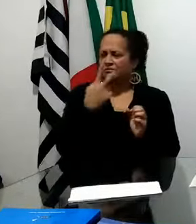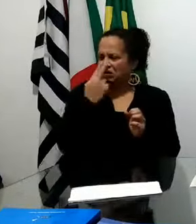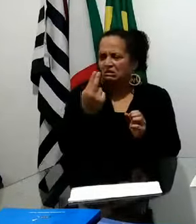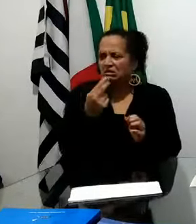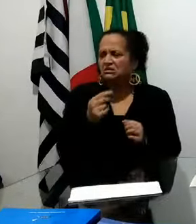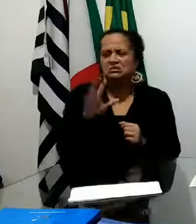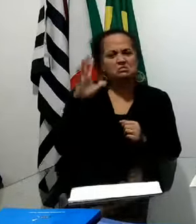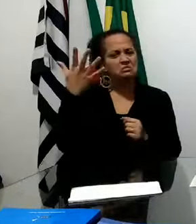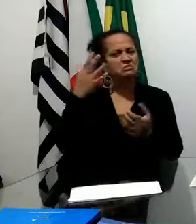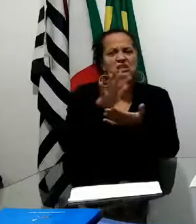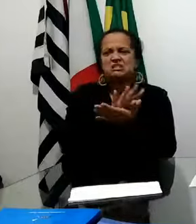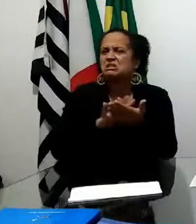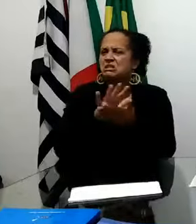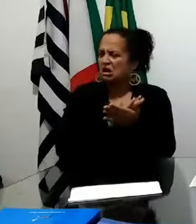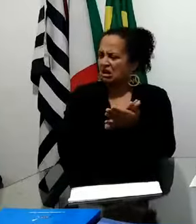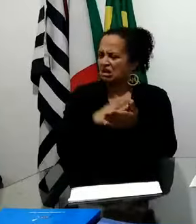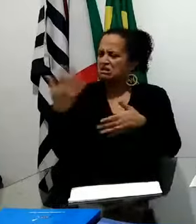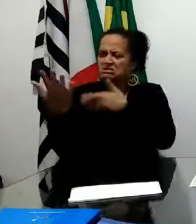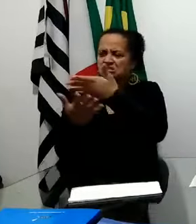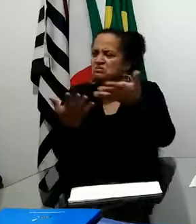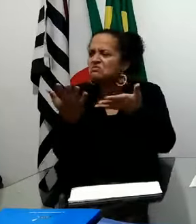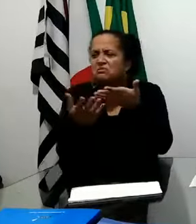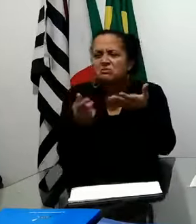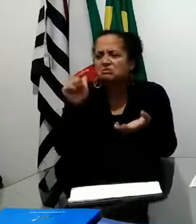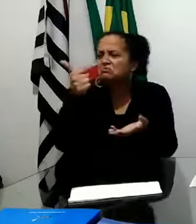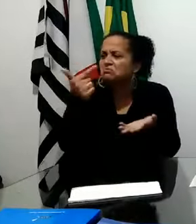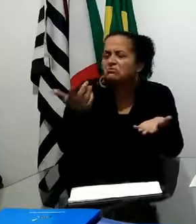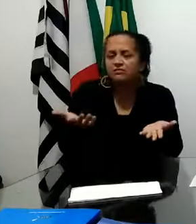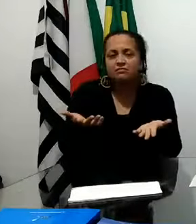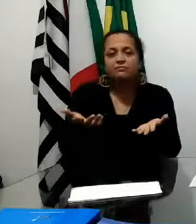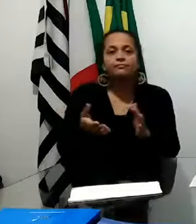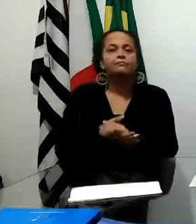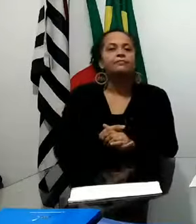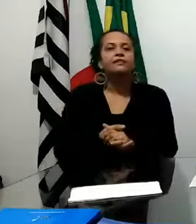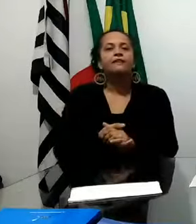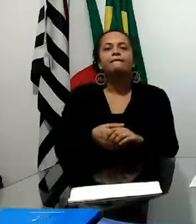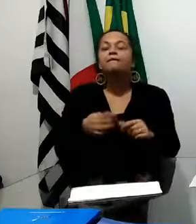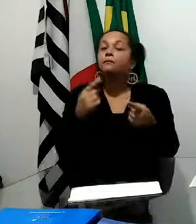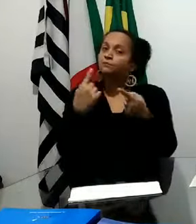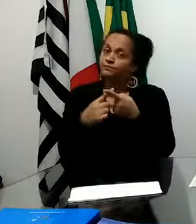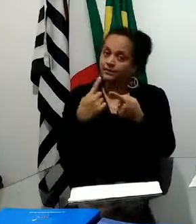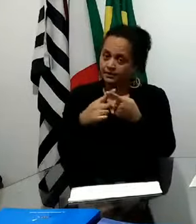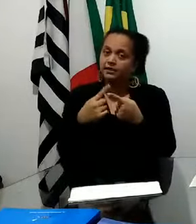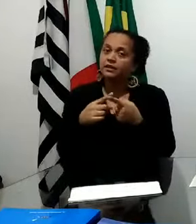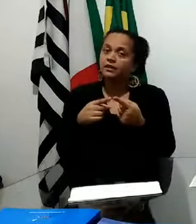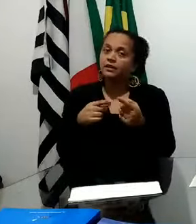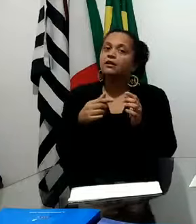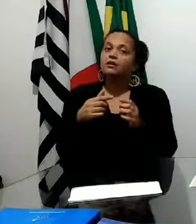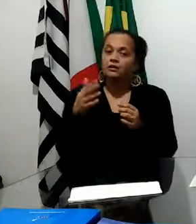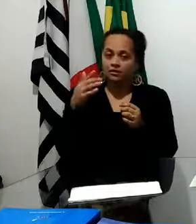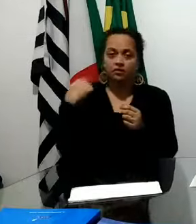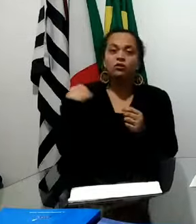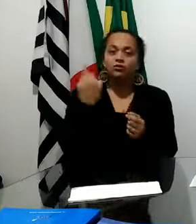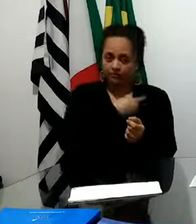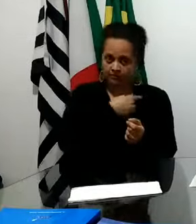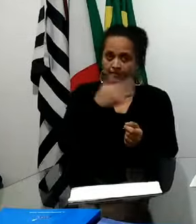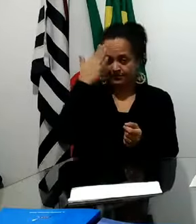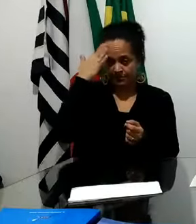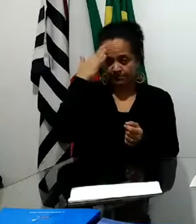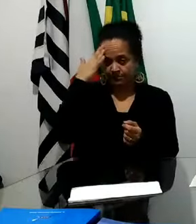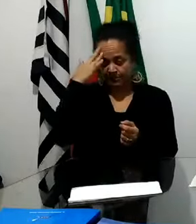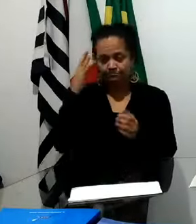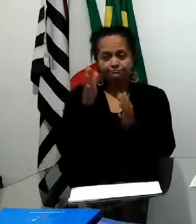mudam. Um dos fatores, a gente sabe que é porque vai se cumprir mesmo o que a palavra diz, né, que nos últimos